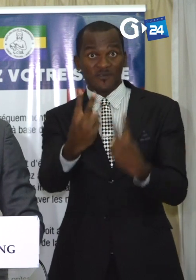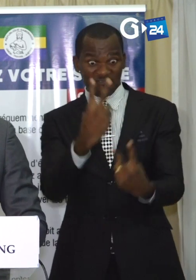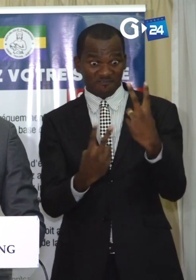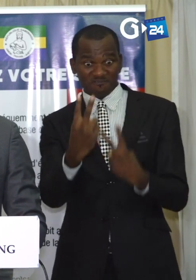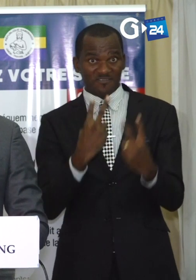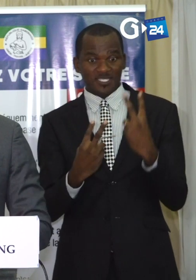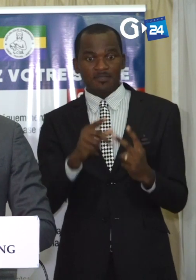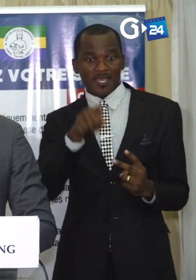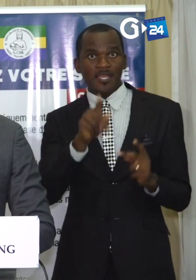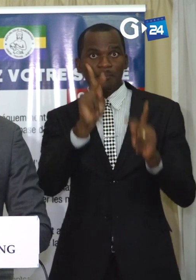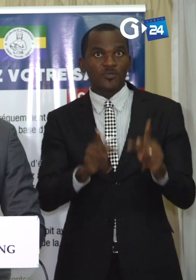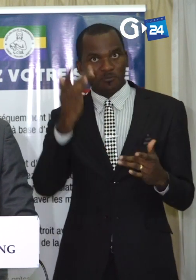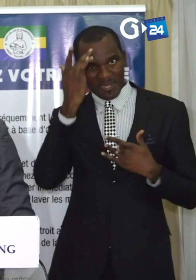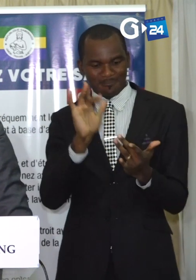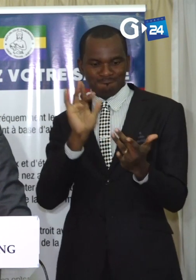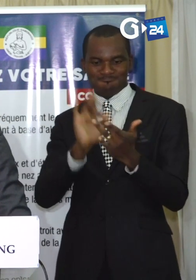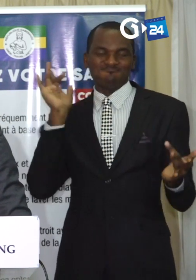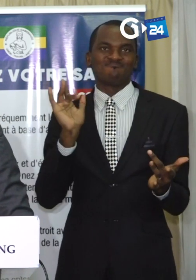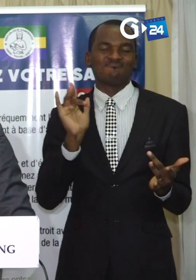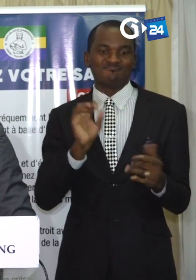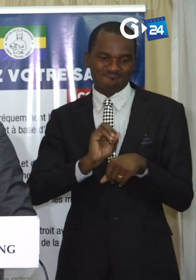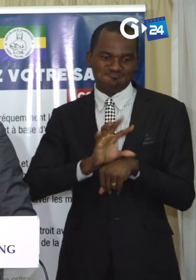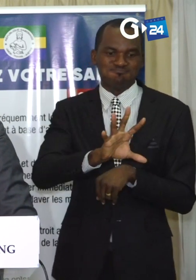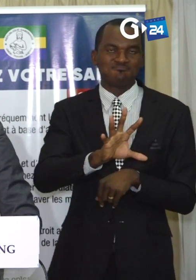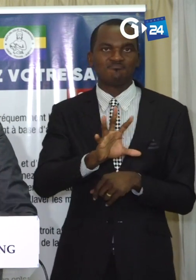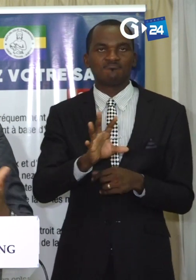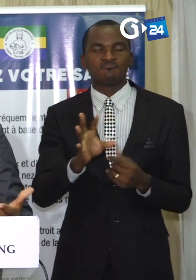domicile un membre de la famille. C'est dire que